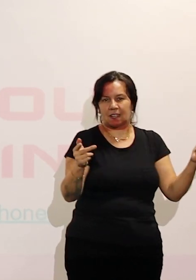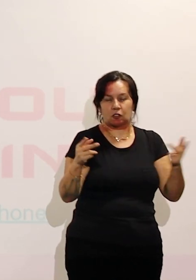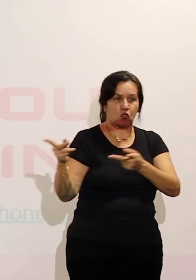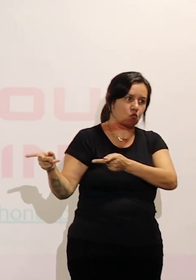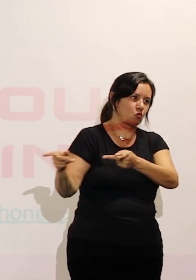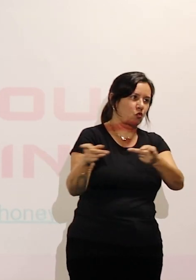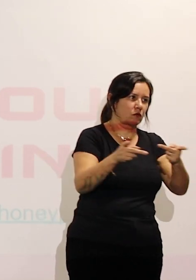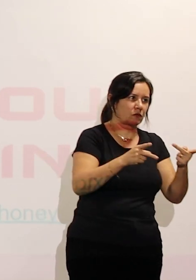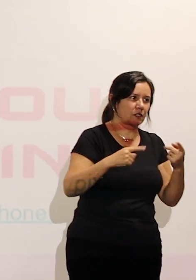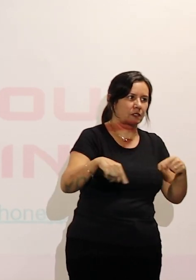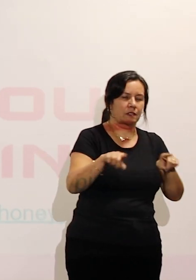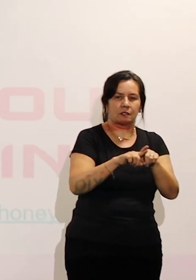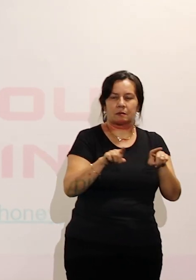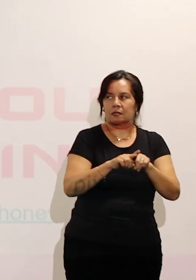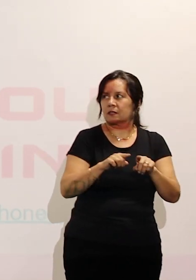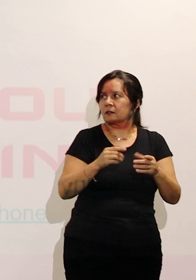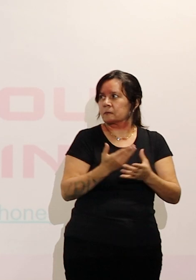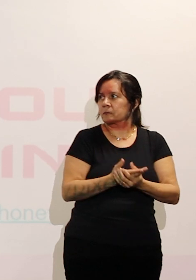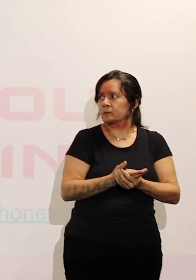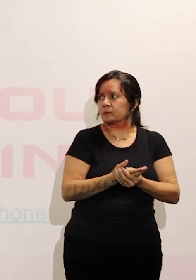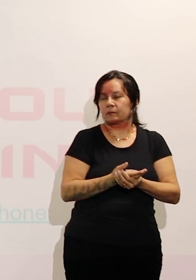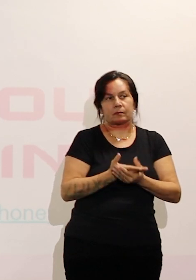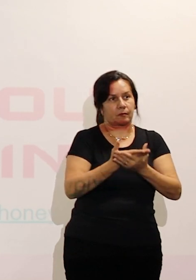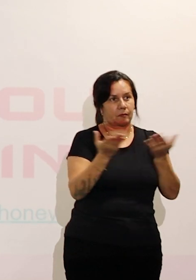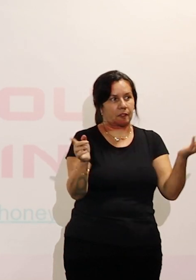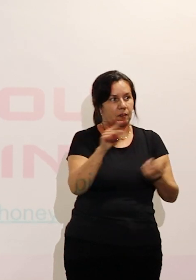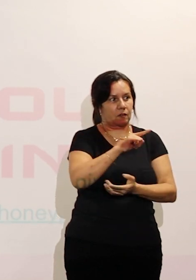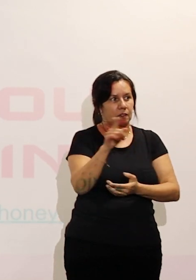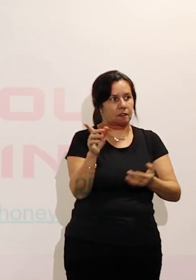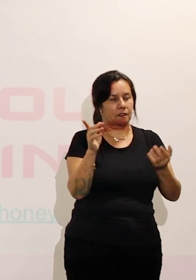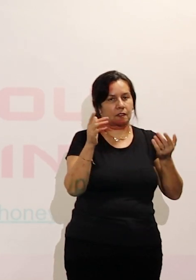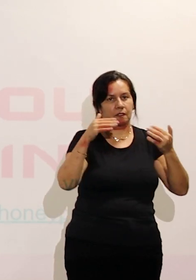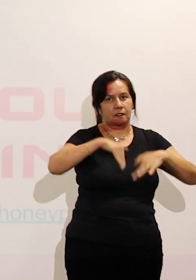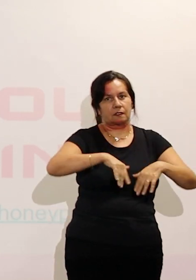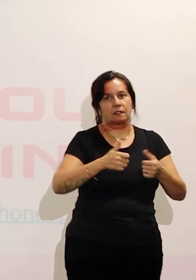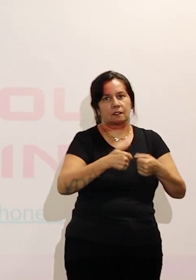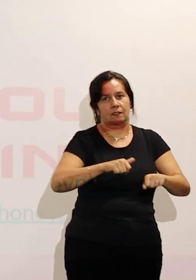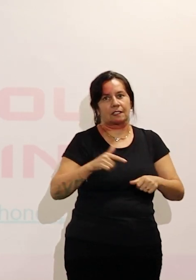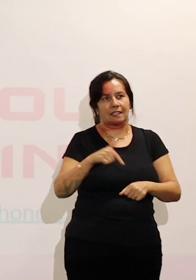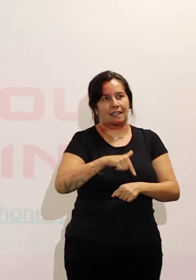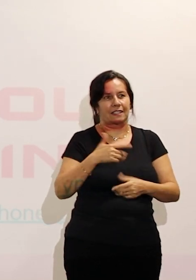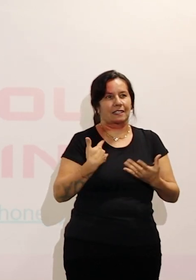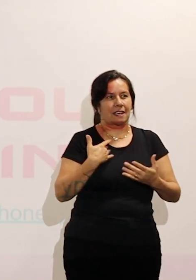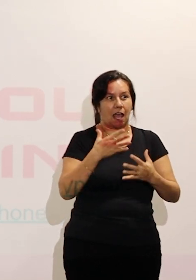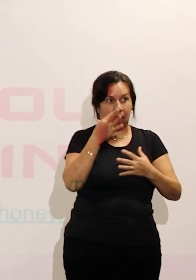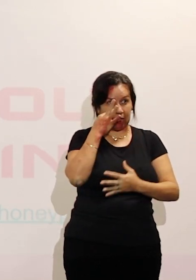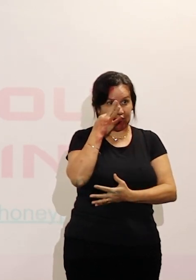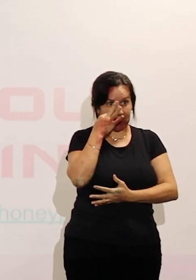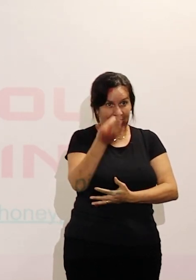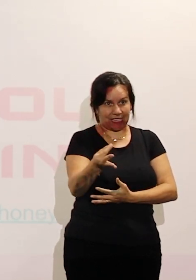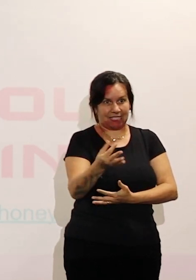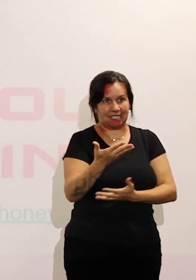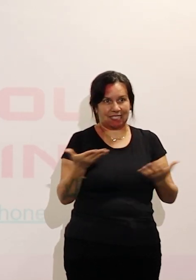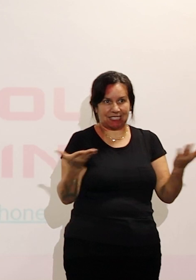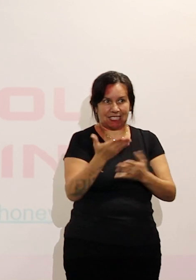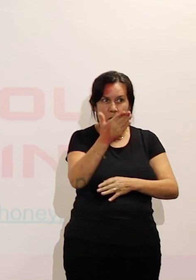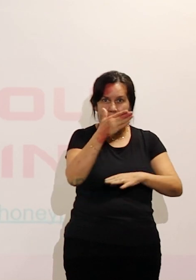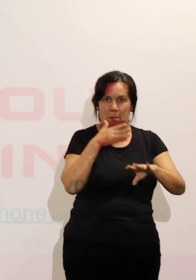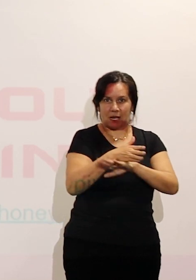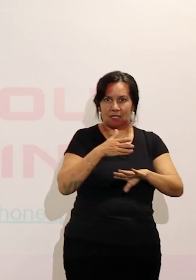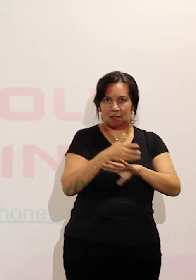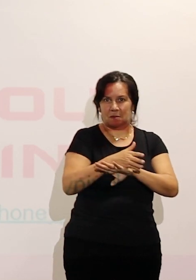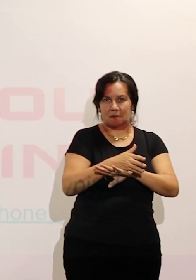convite. E a vocês todos que ficaram aqui assistindo, que prestaram atenção aí, que riram também